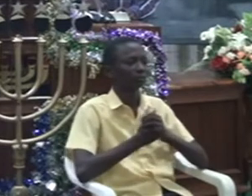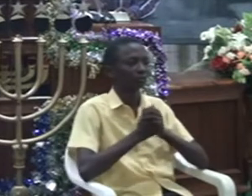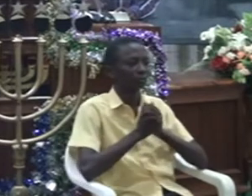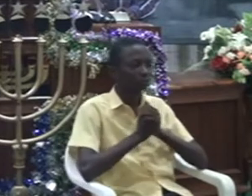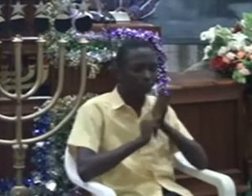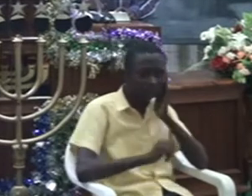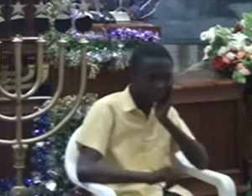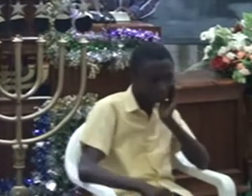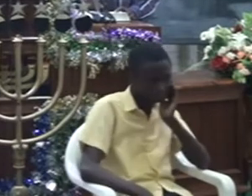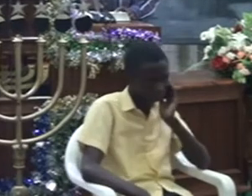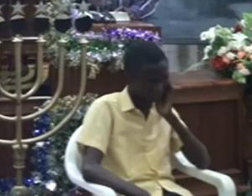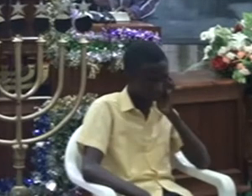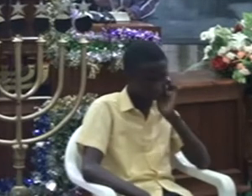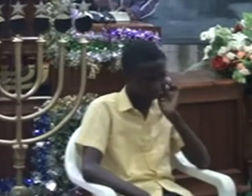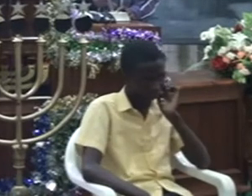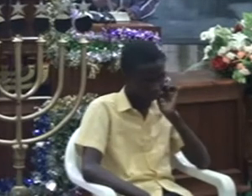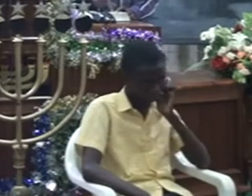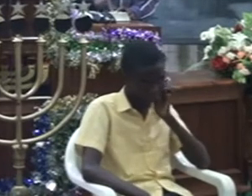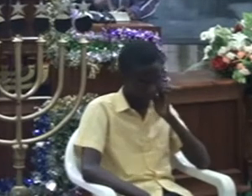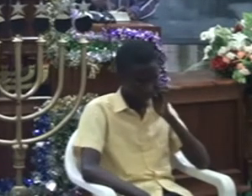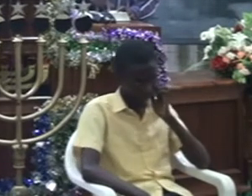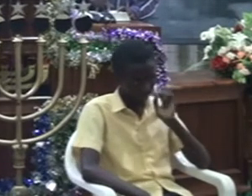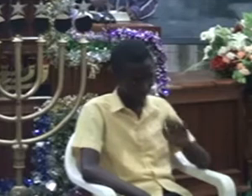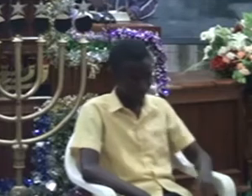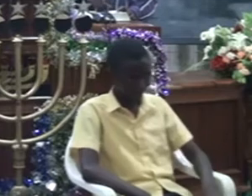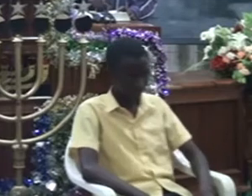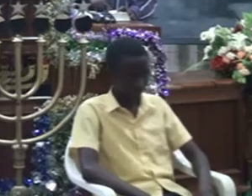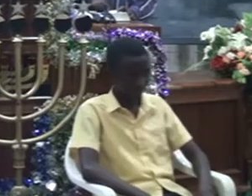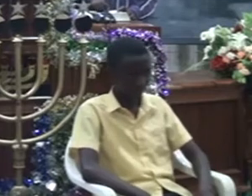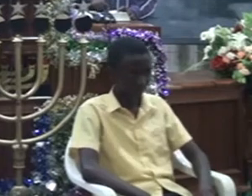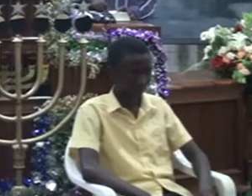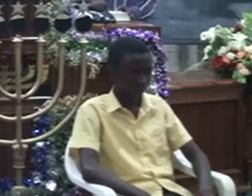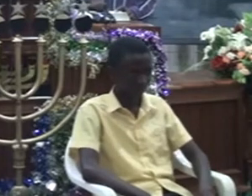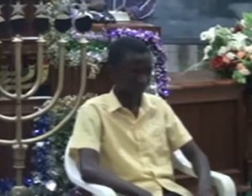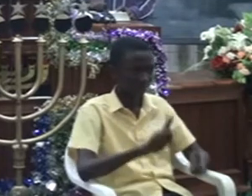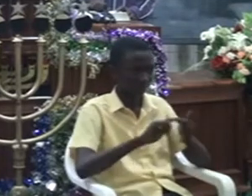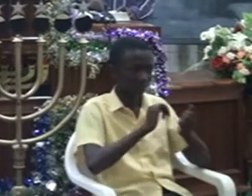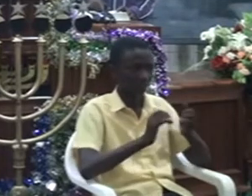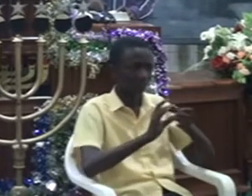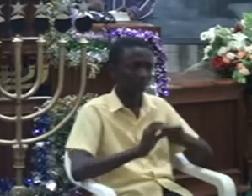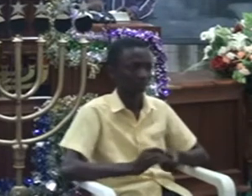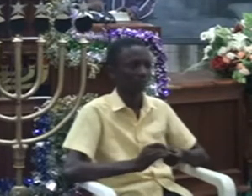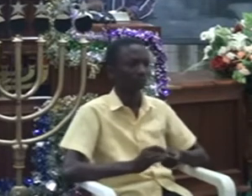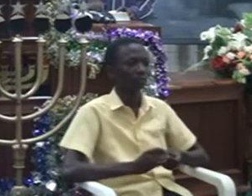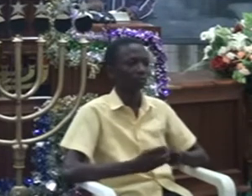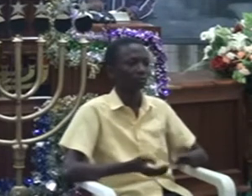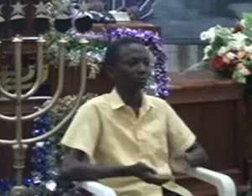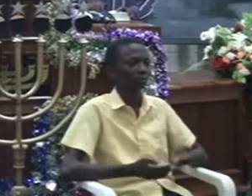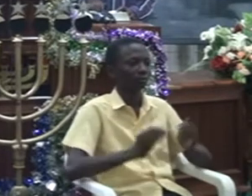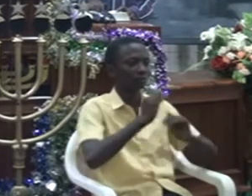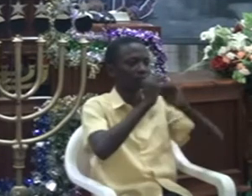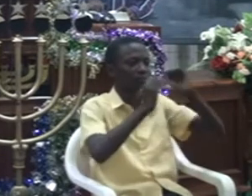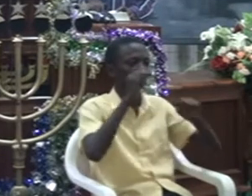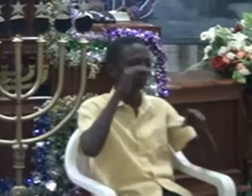kutukalisha pamoja naye katika pahali pa mbingu katika Kristo Yesu. Afin de montrer dans les siècles à venir l'infinie richesse de sa